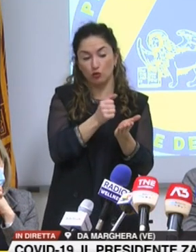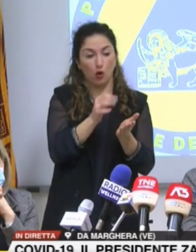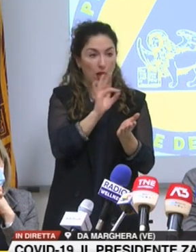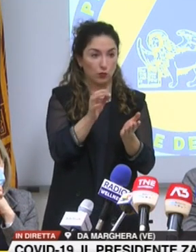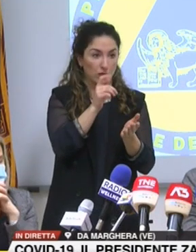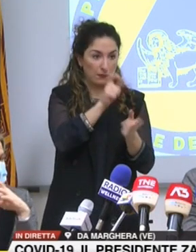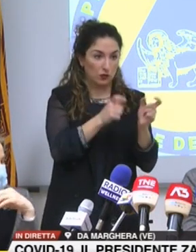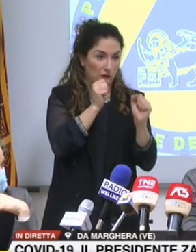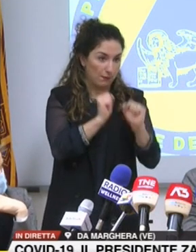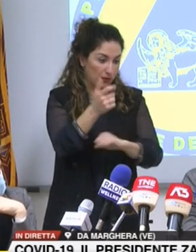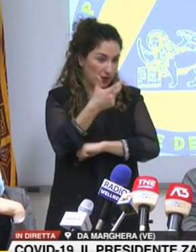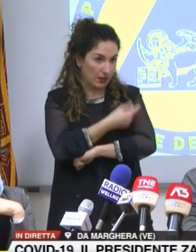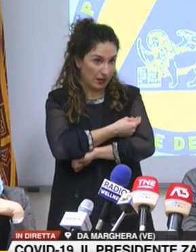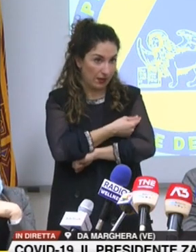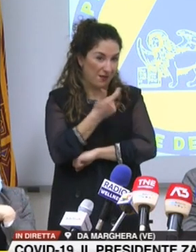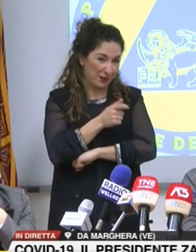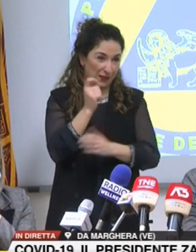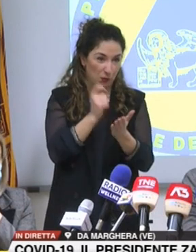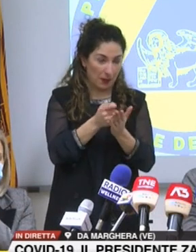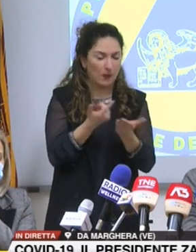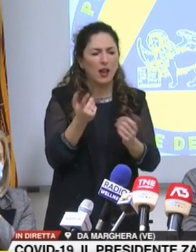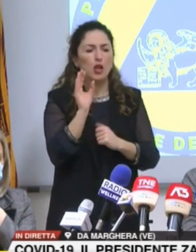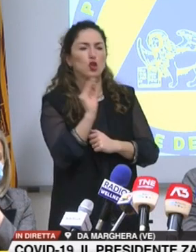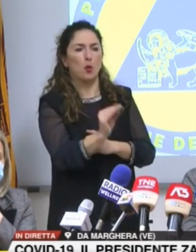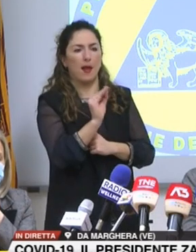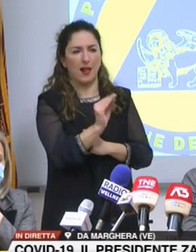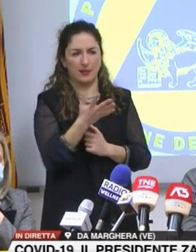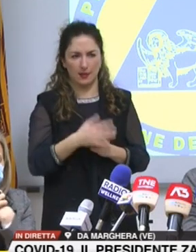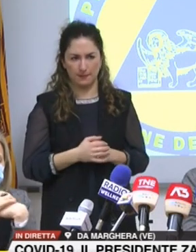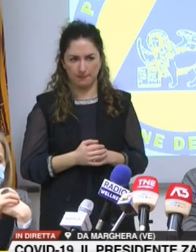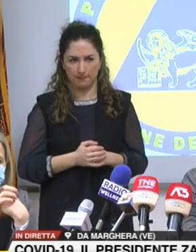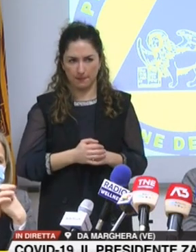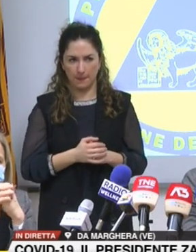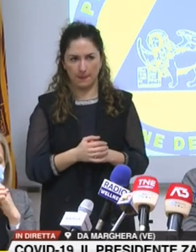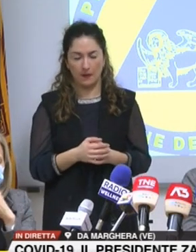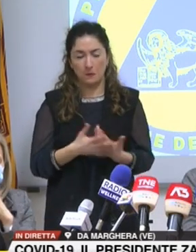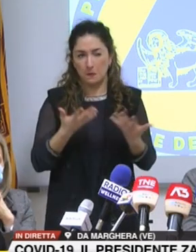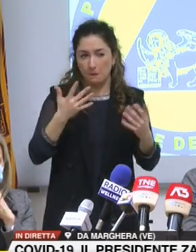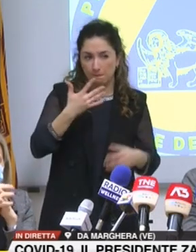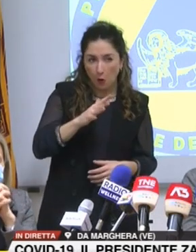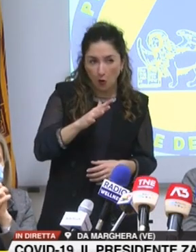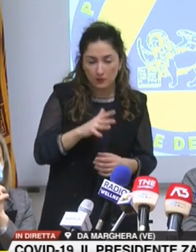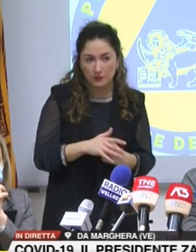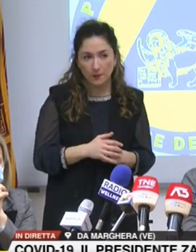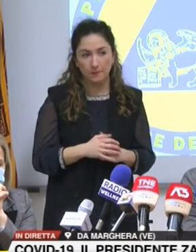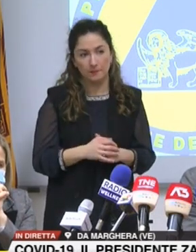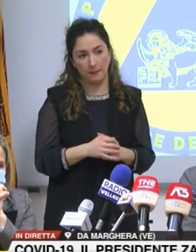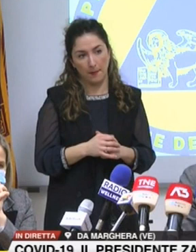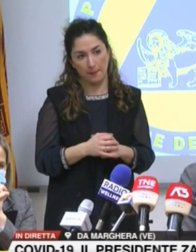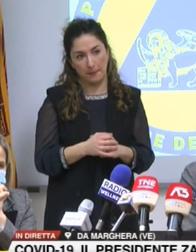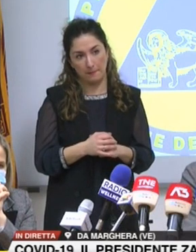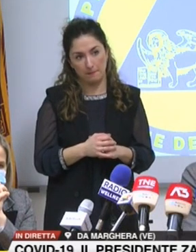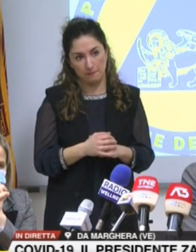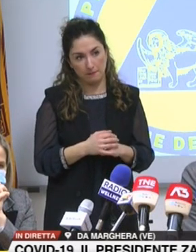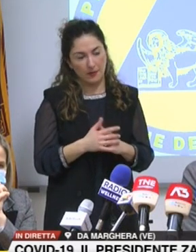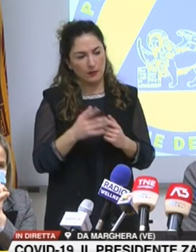alcuni. E io la domanda è questa: non è meglio la strada, visto che si stanno cercando dei